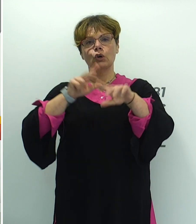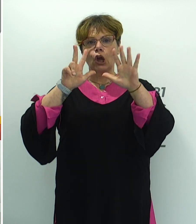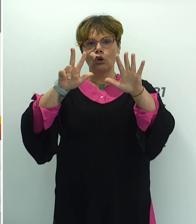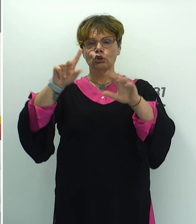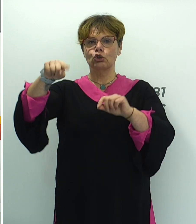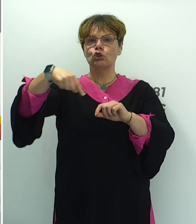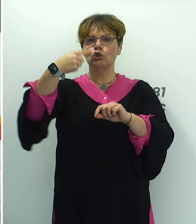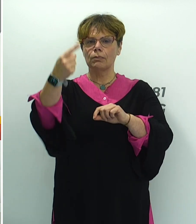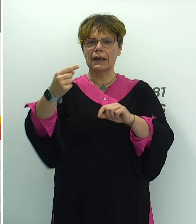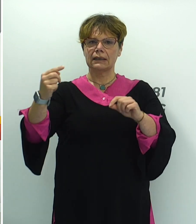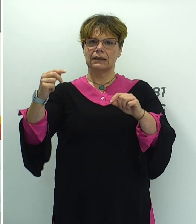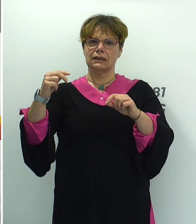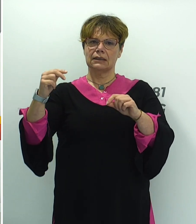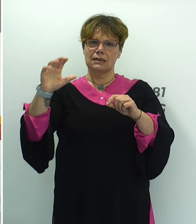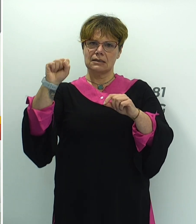sabato.